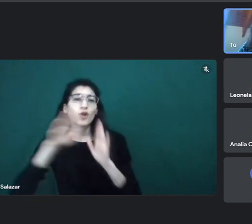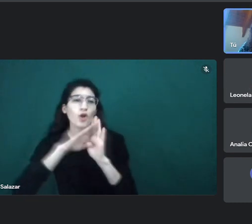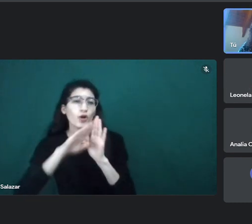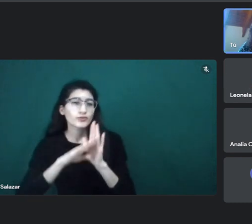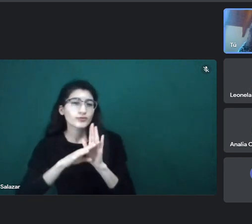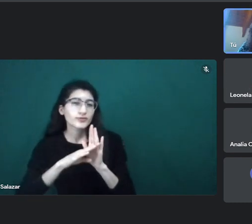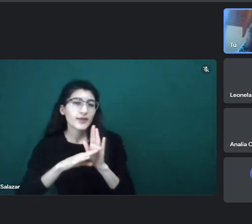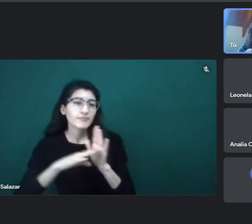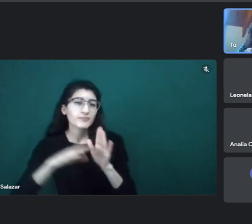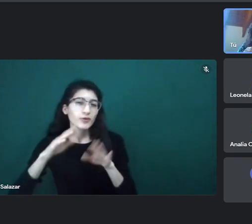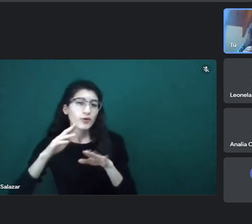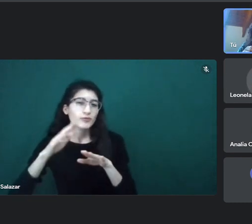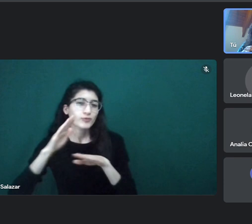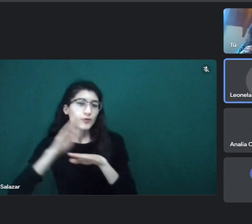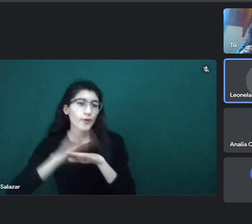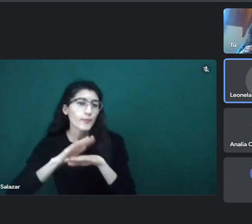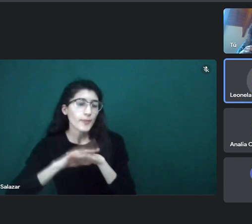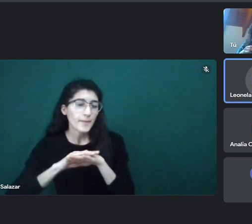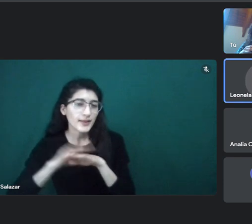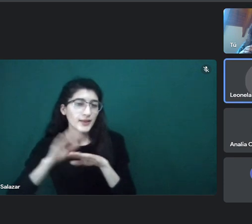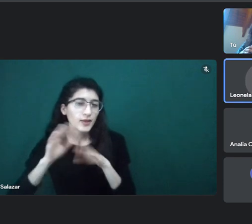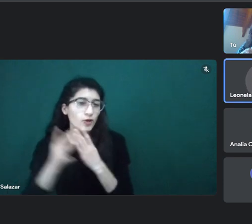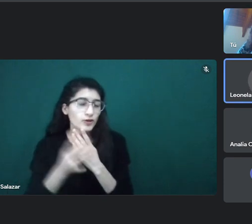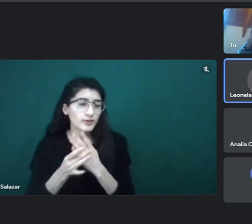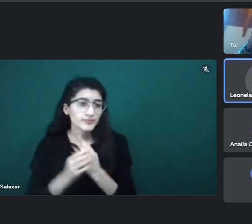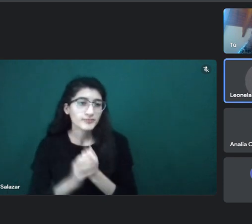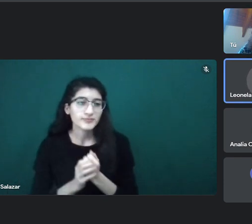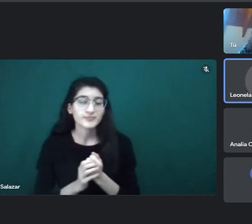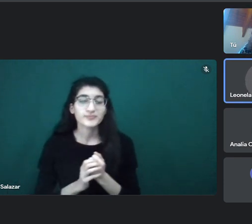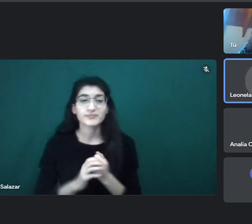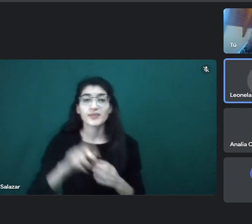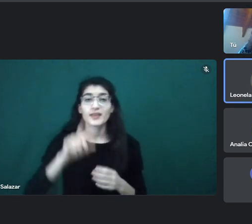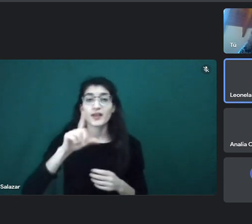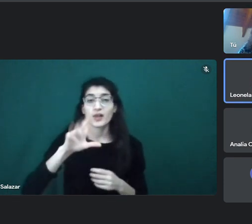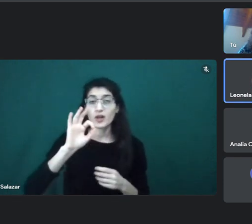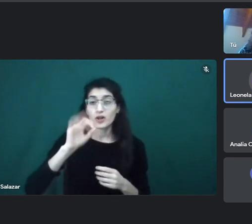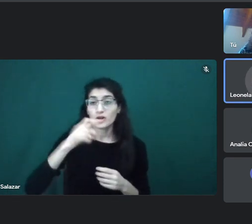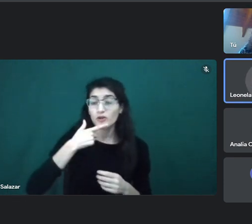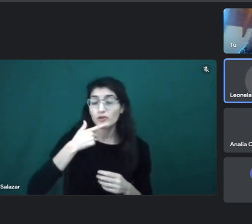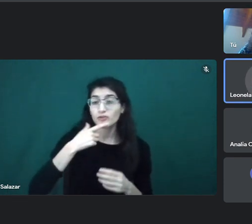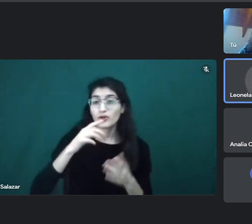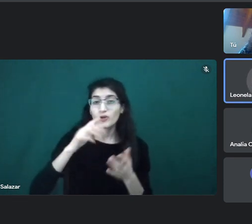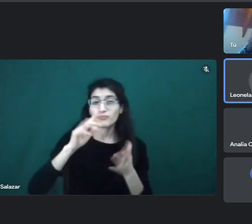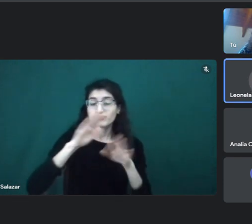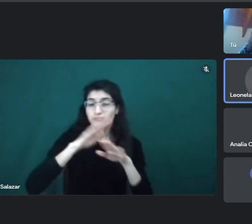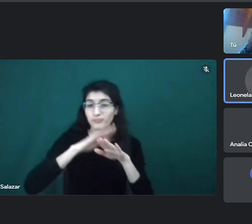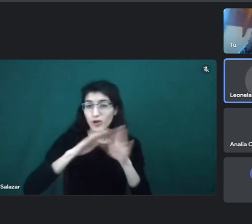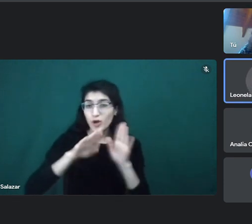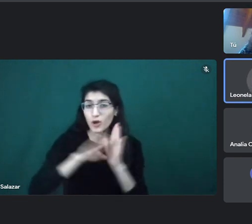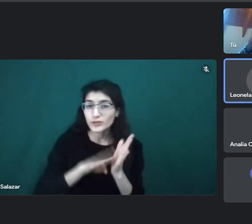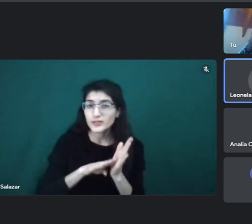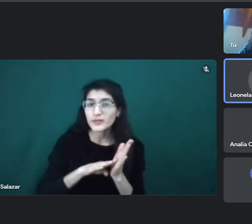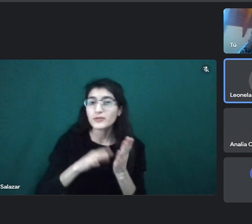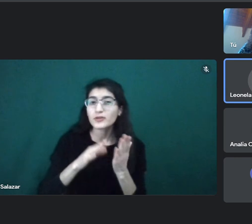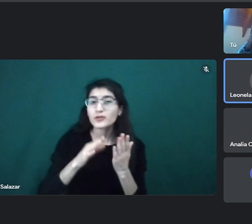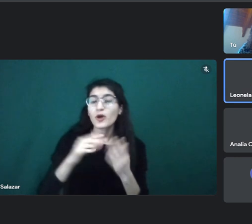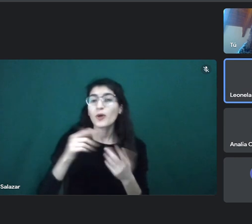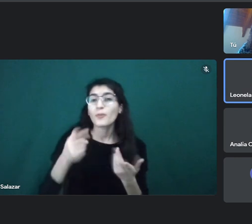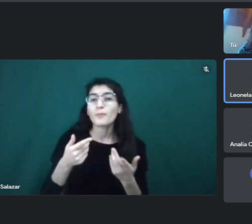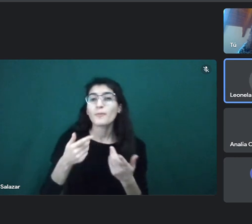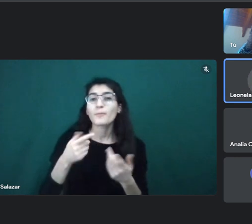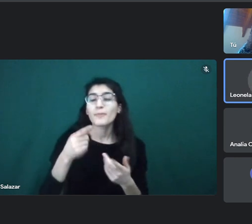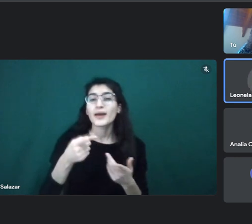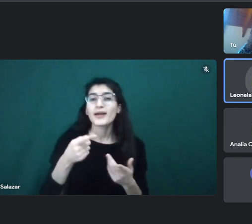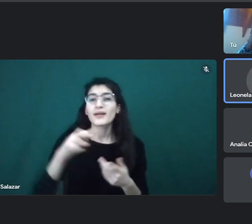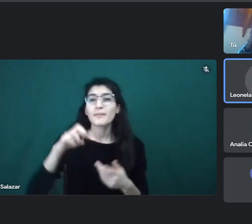dale. Los conceptos innovadores que podrían servir para abordar los desafíos de la digitalización en